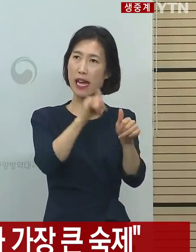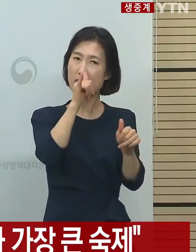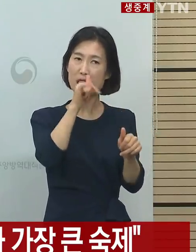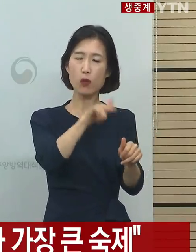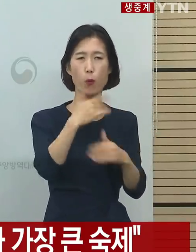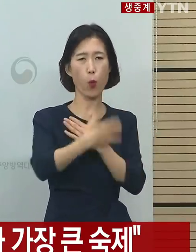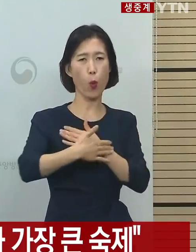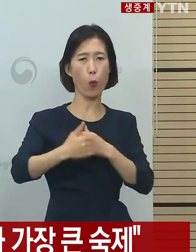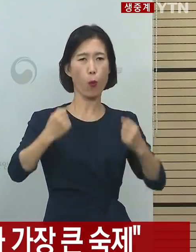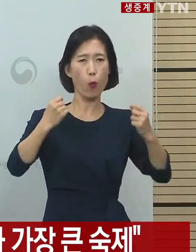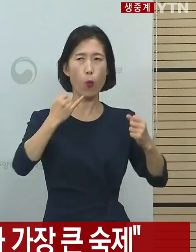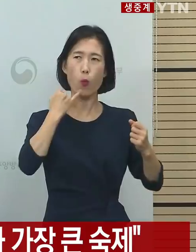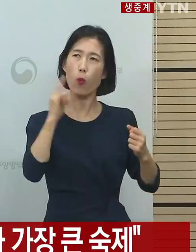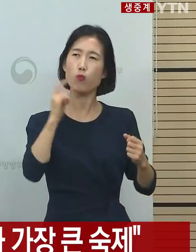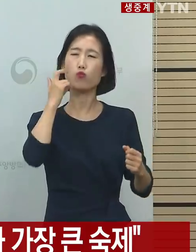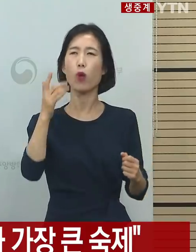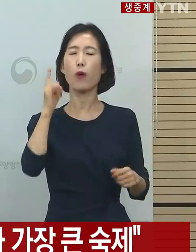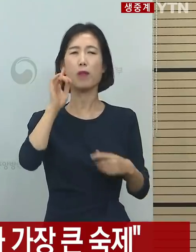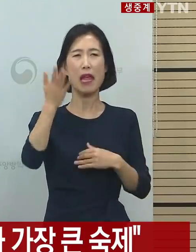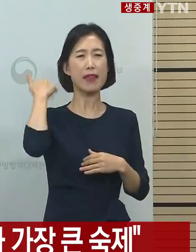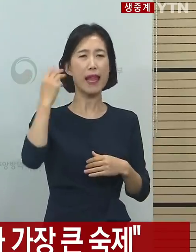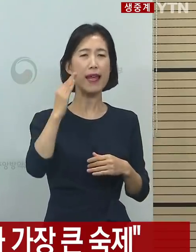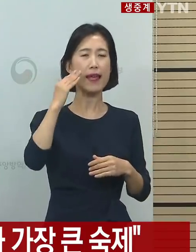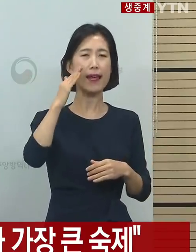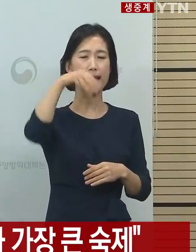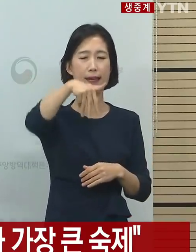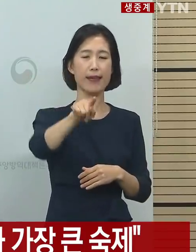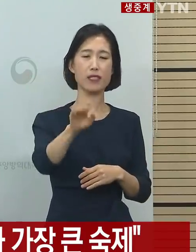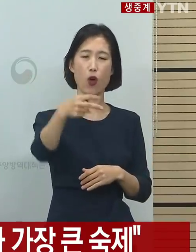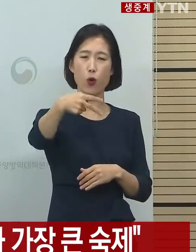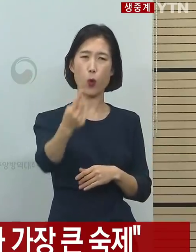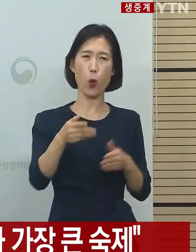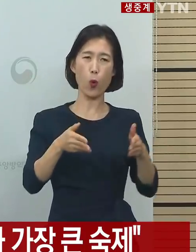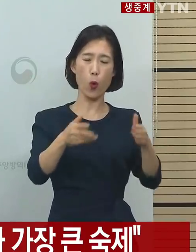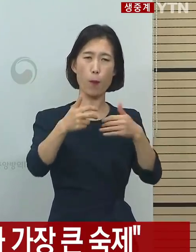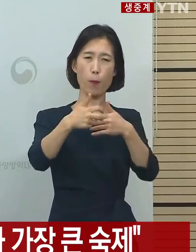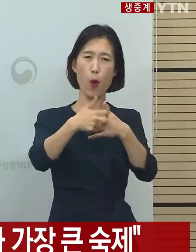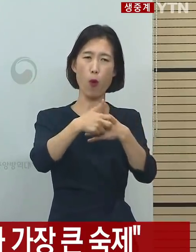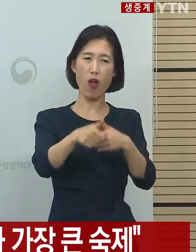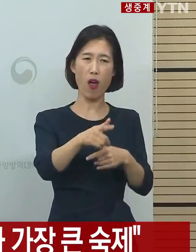청도 대남병원처럼 면역력이 많이 약화된 상태였다거나 뭐 기저질환자가